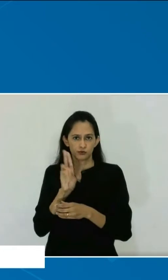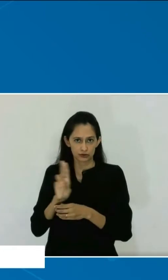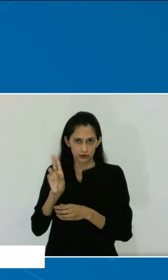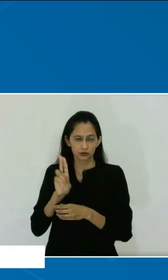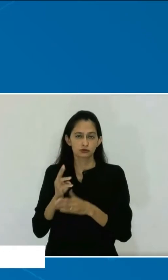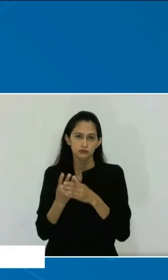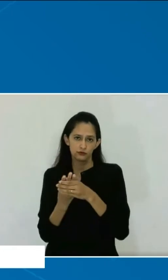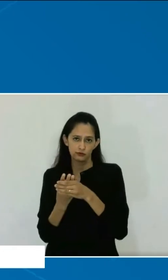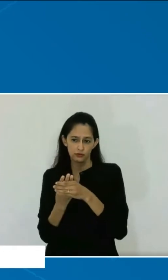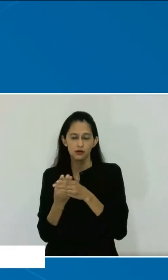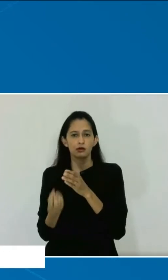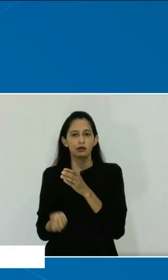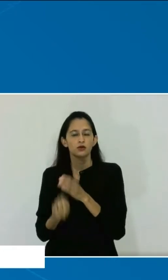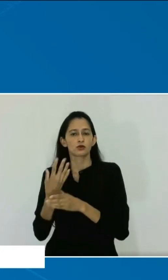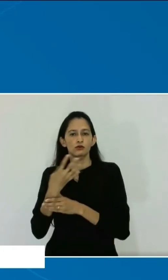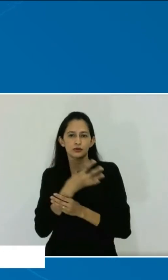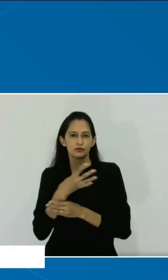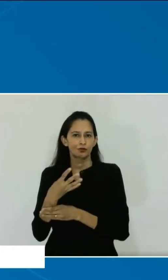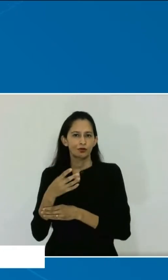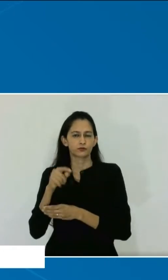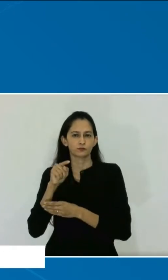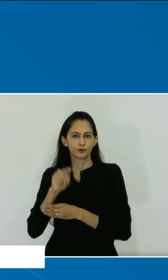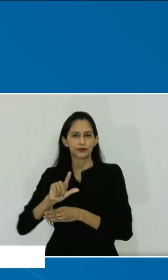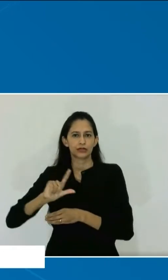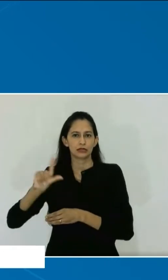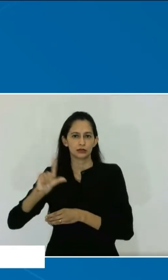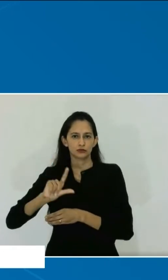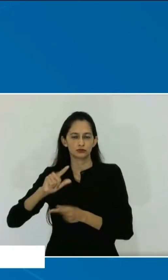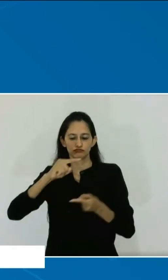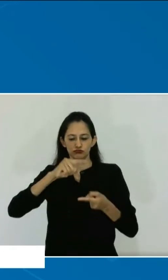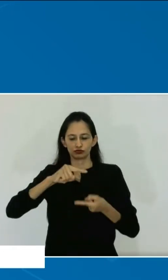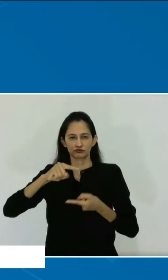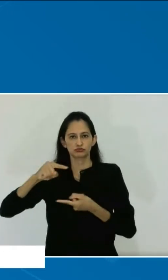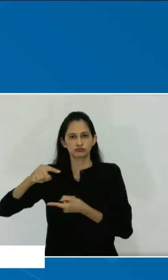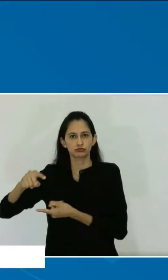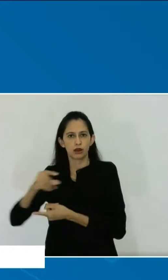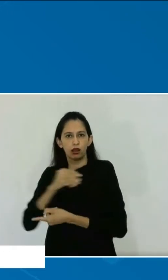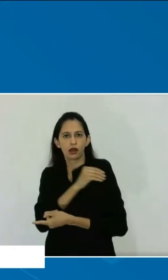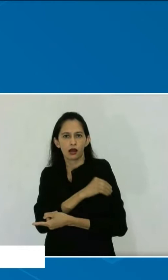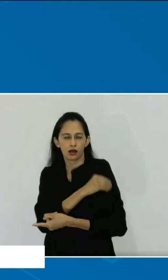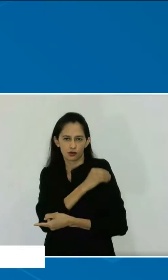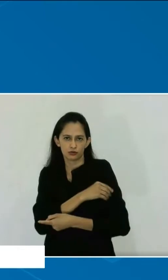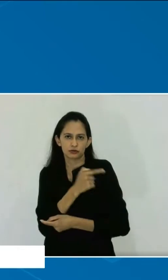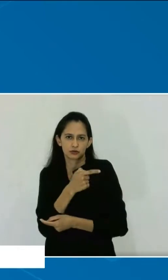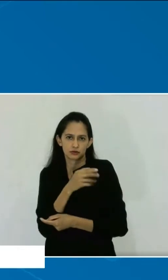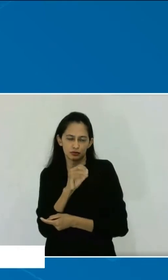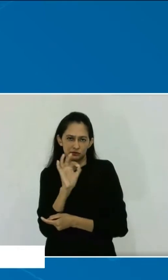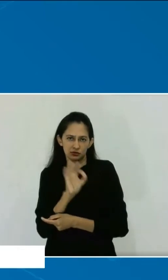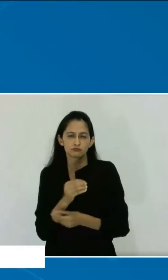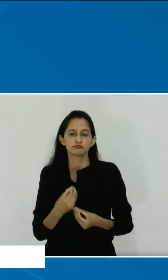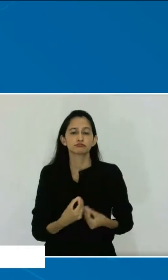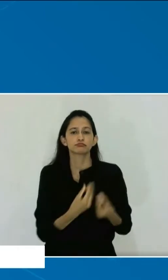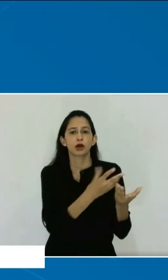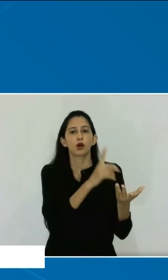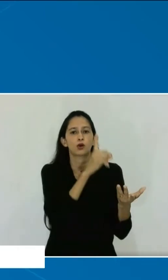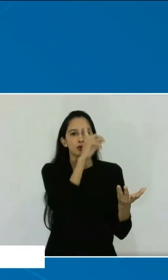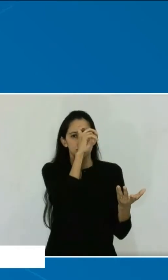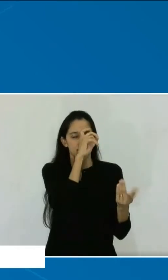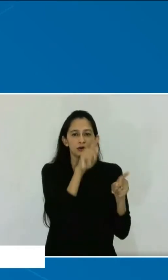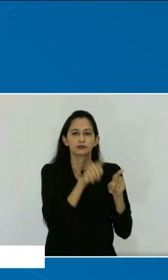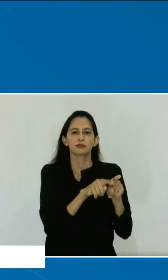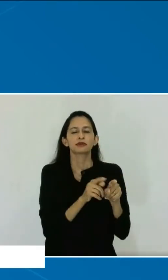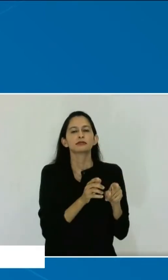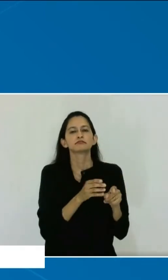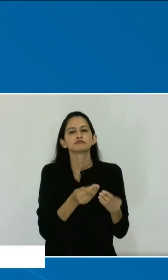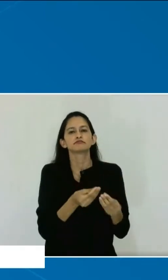70. Essa produção ela foi para os hospitais e também para as prefeituras, né, parceiras